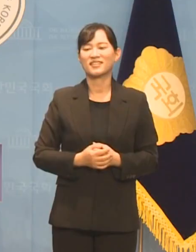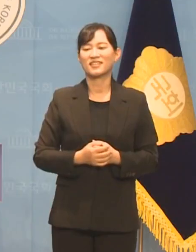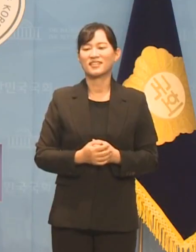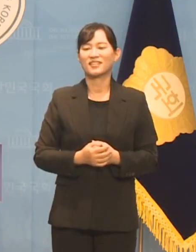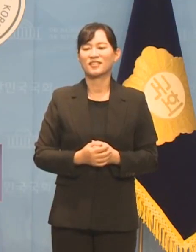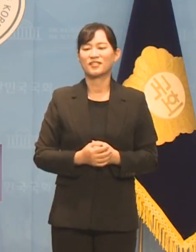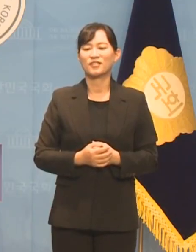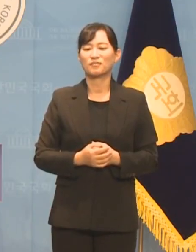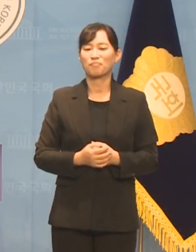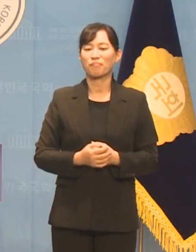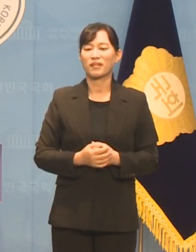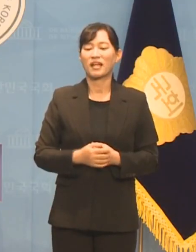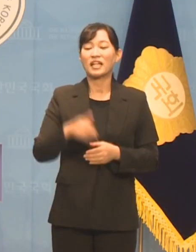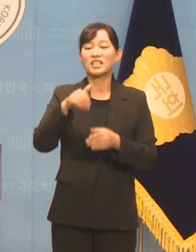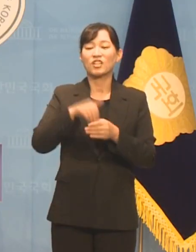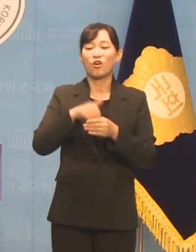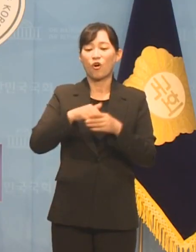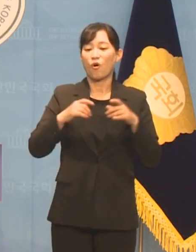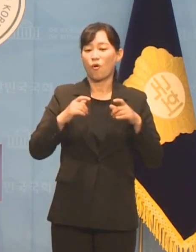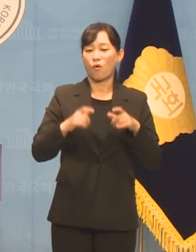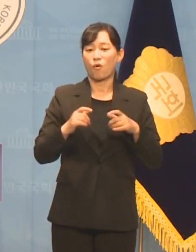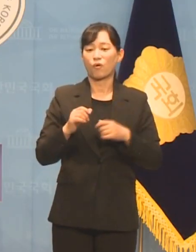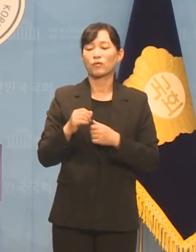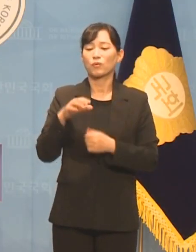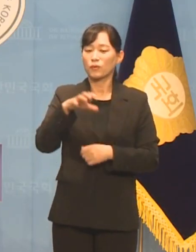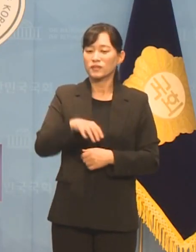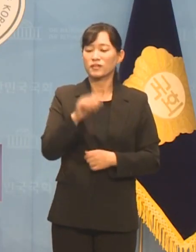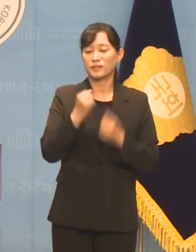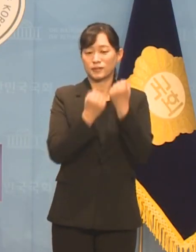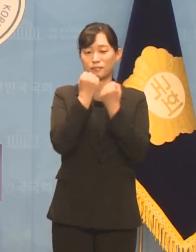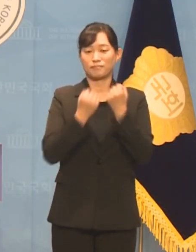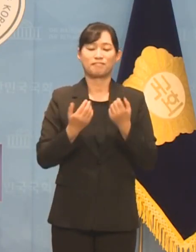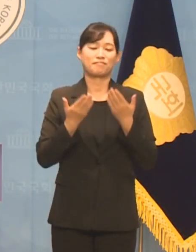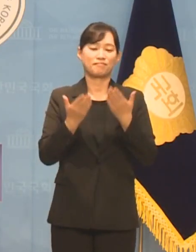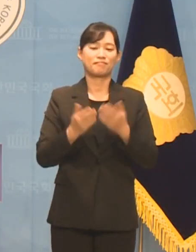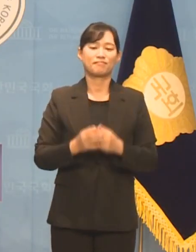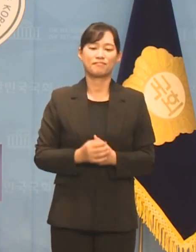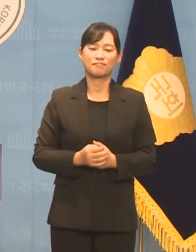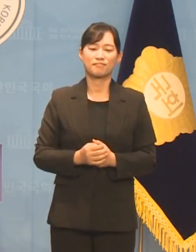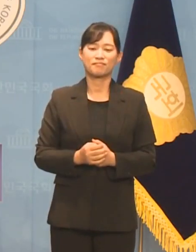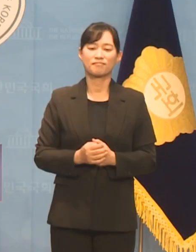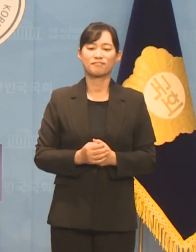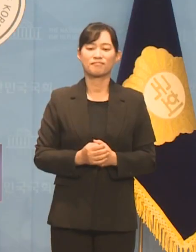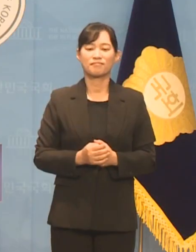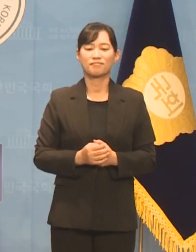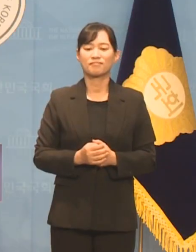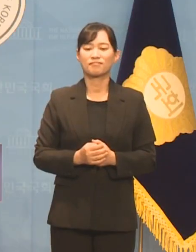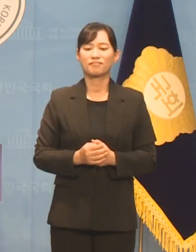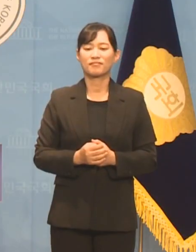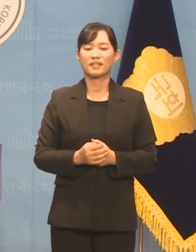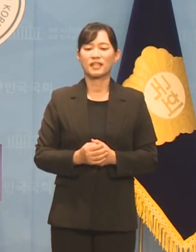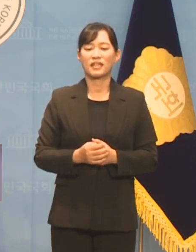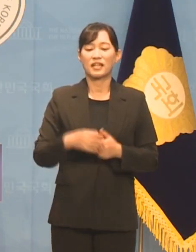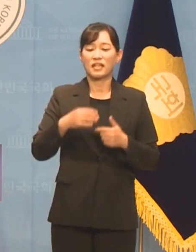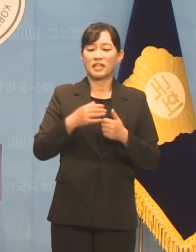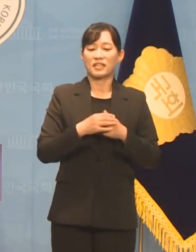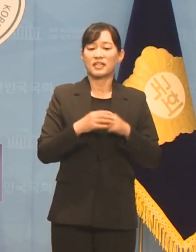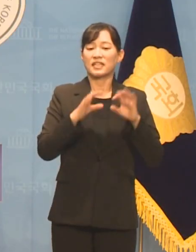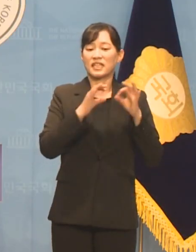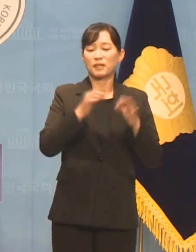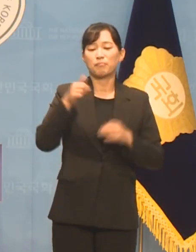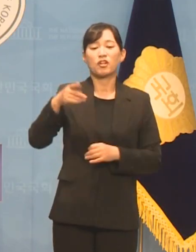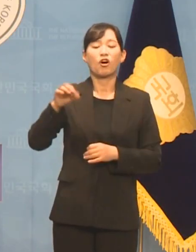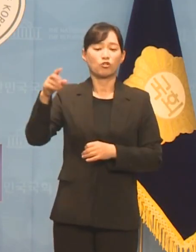제 캠프에 대해서 설명을 드리고 기자회견을 마치도록 하겠습니다. 저희 김경수 캠프의 이름은